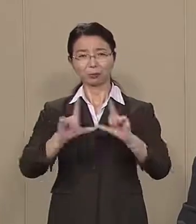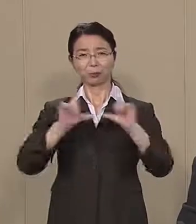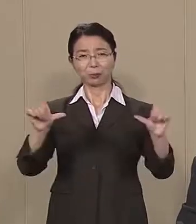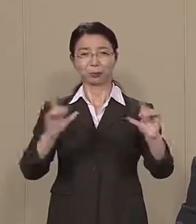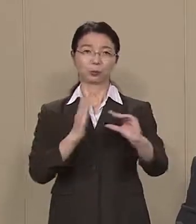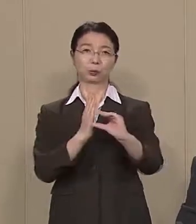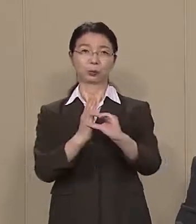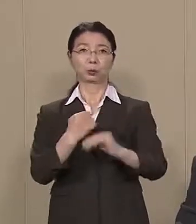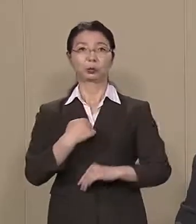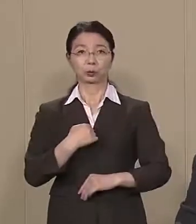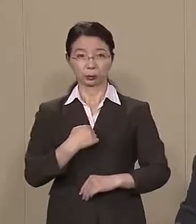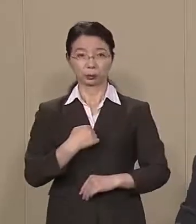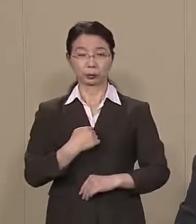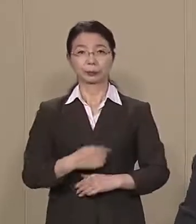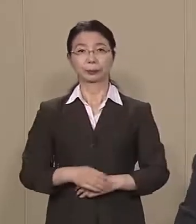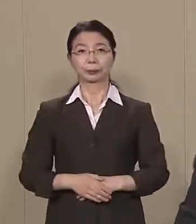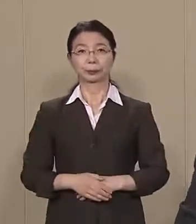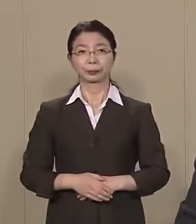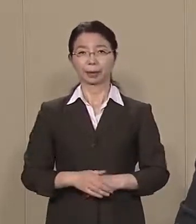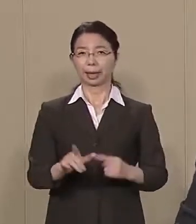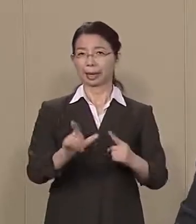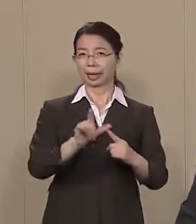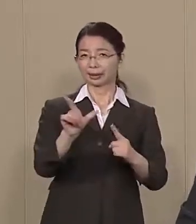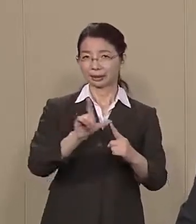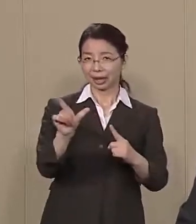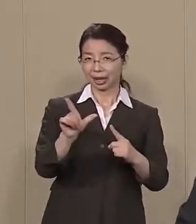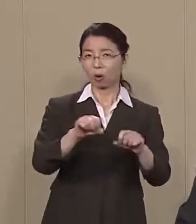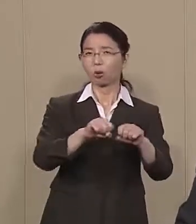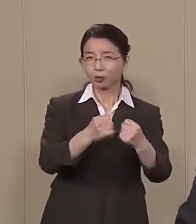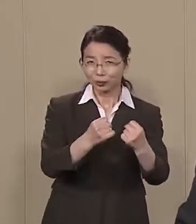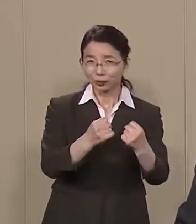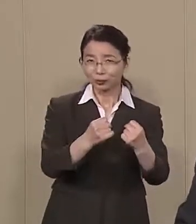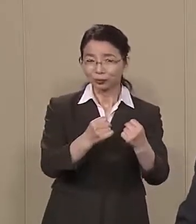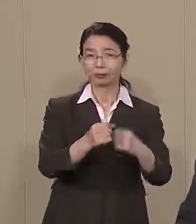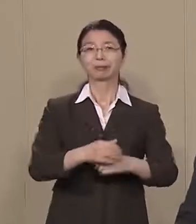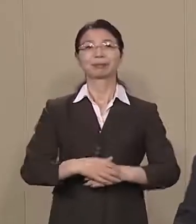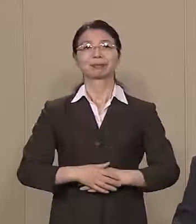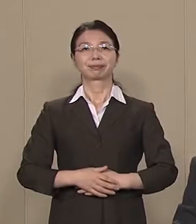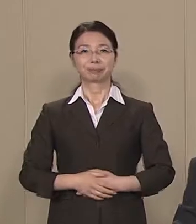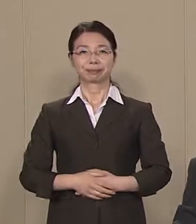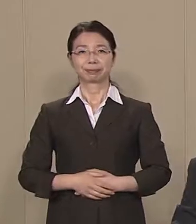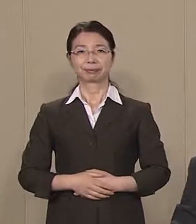ますnhk をとかすっ